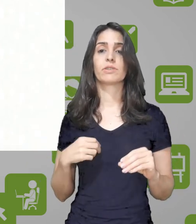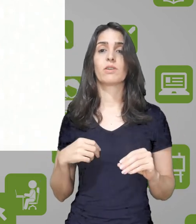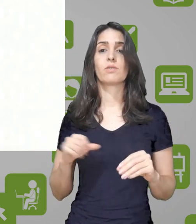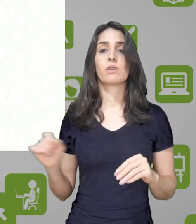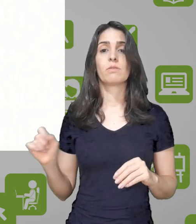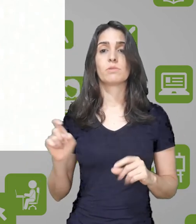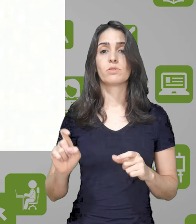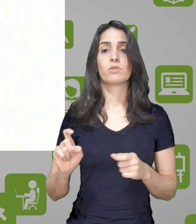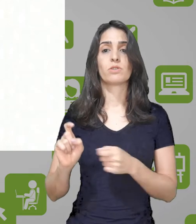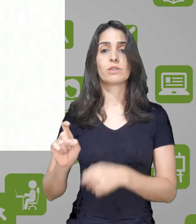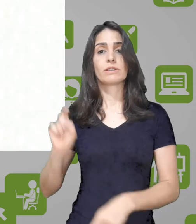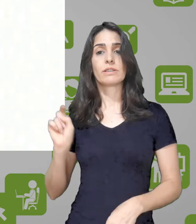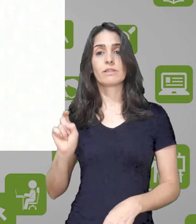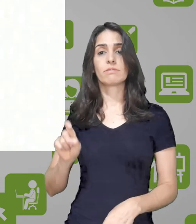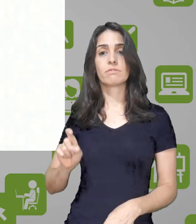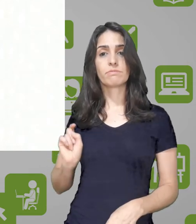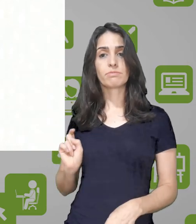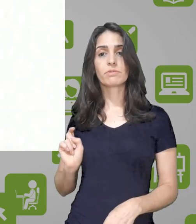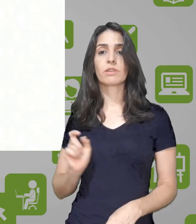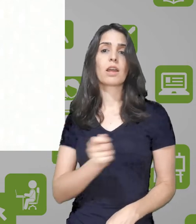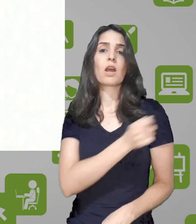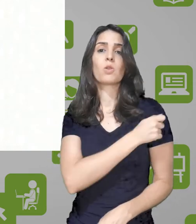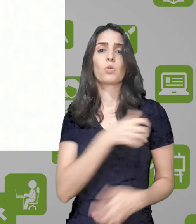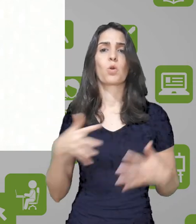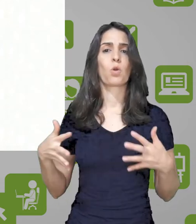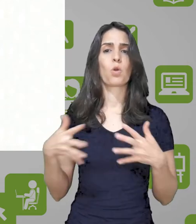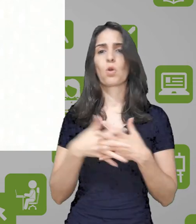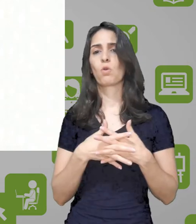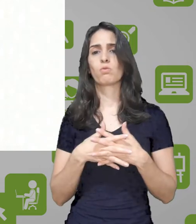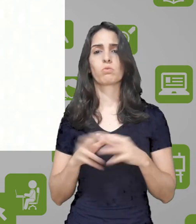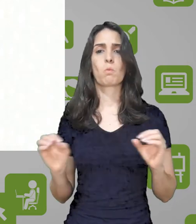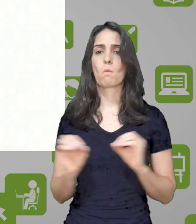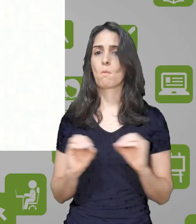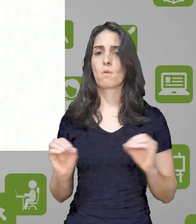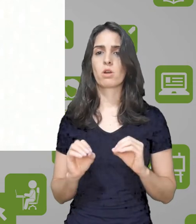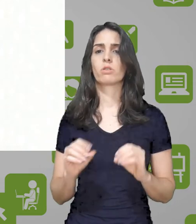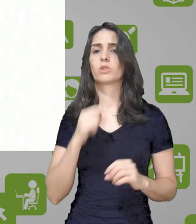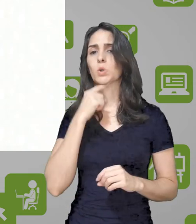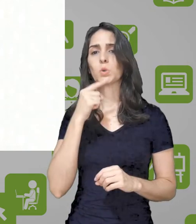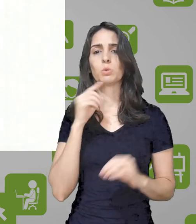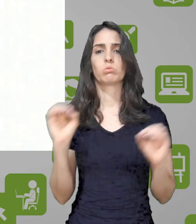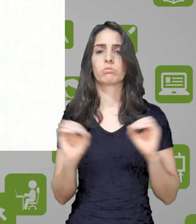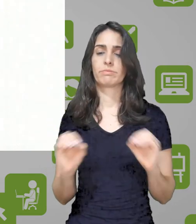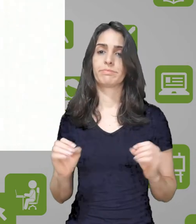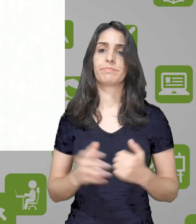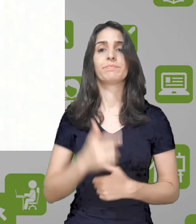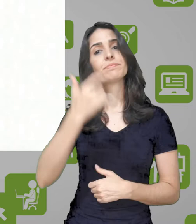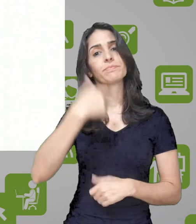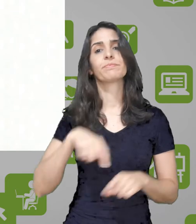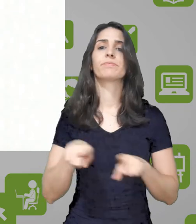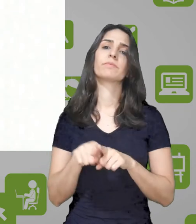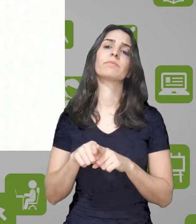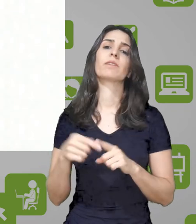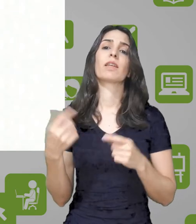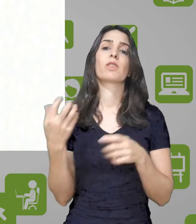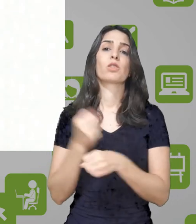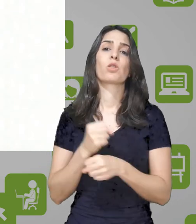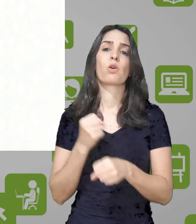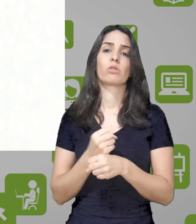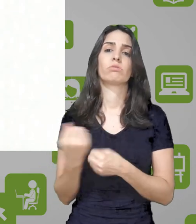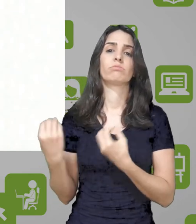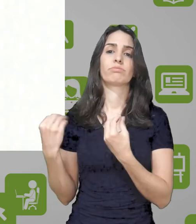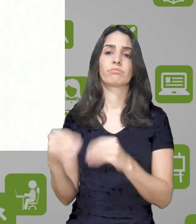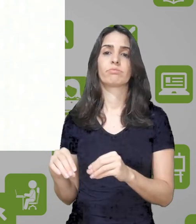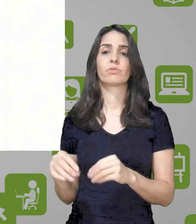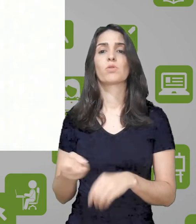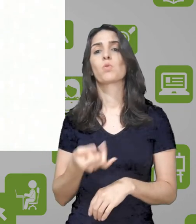então se eu deixar desabilitado não vai ter opção de envio ele não vai ficar com essa dúvida E aí eu também preciso